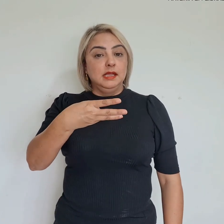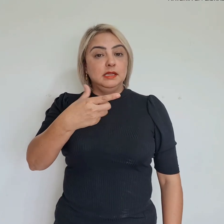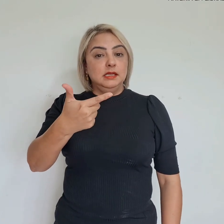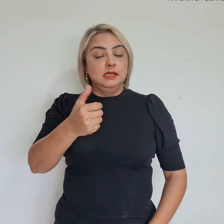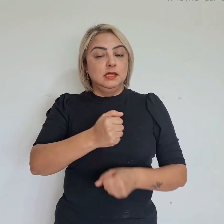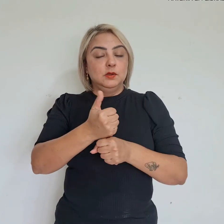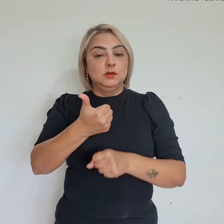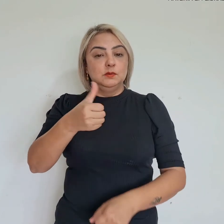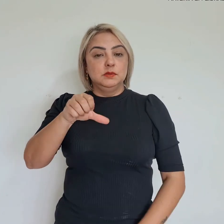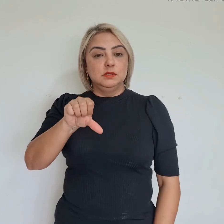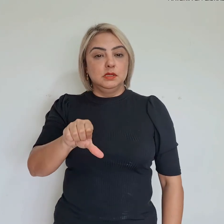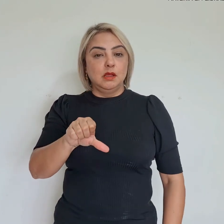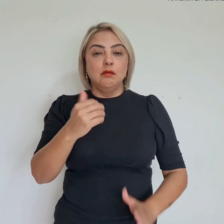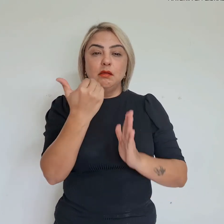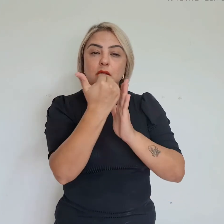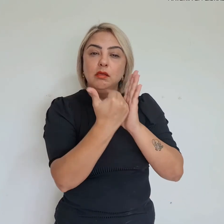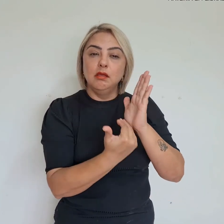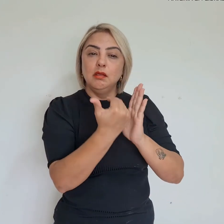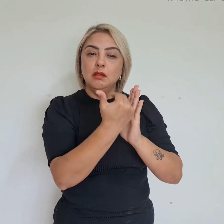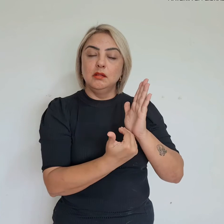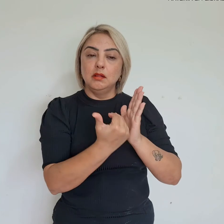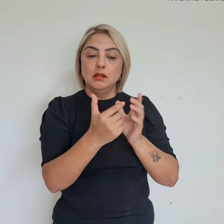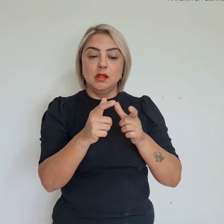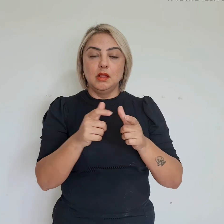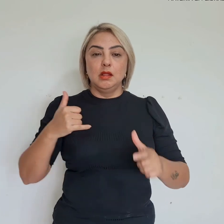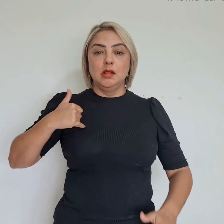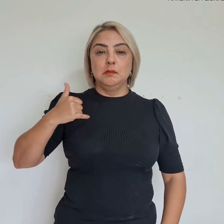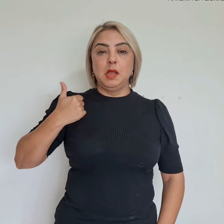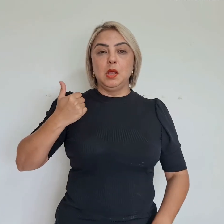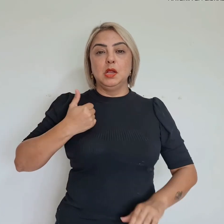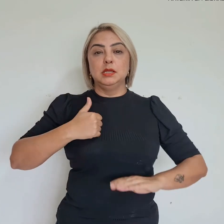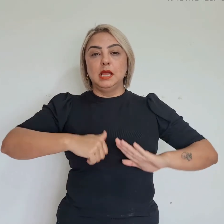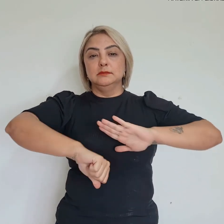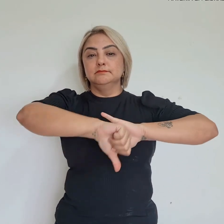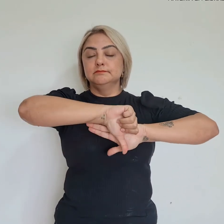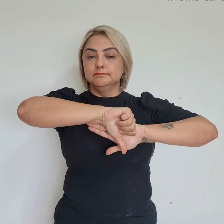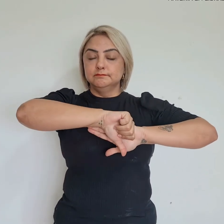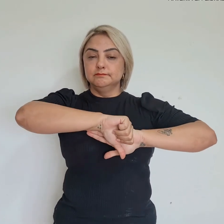32/2019, redução da maioridade penal. PL